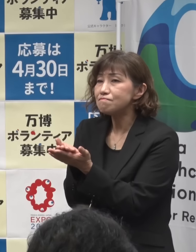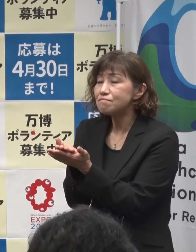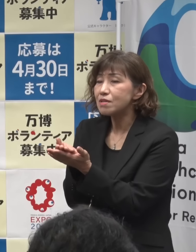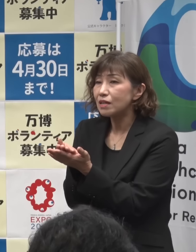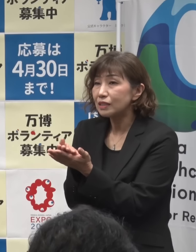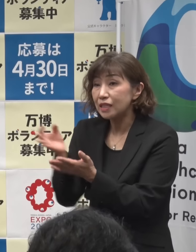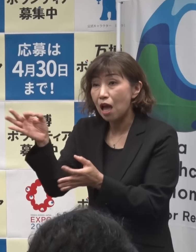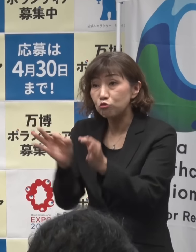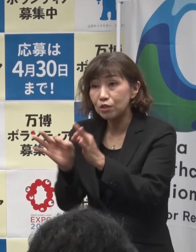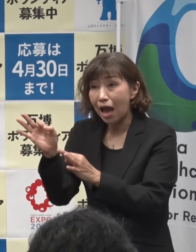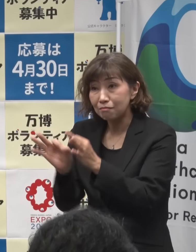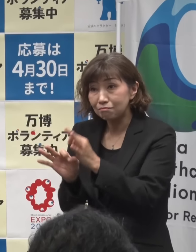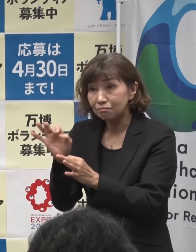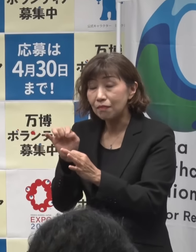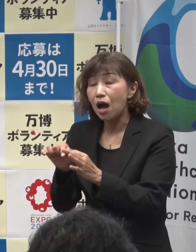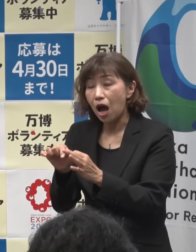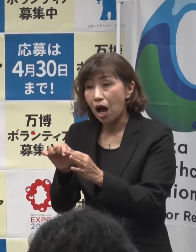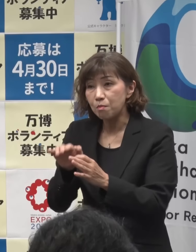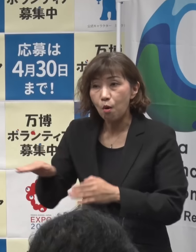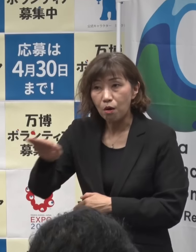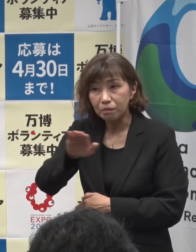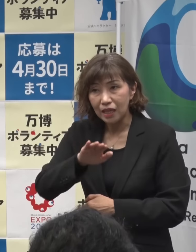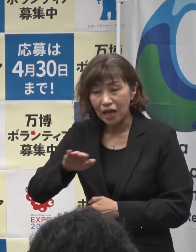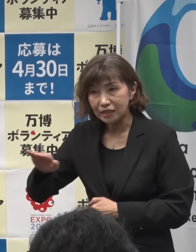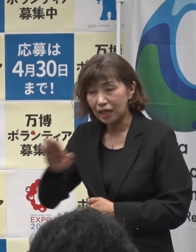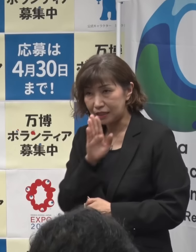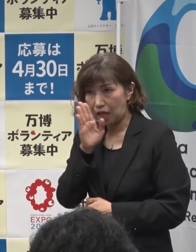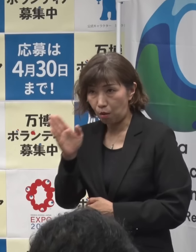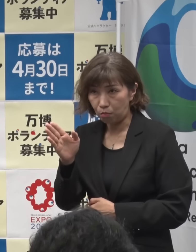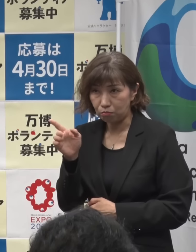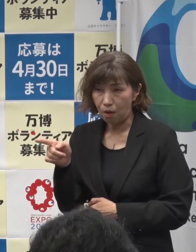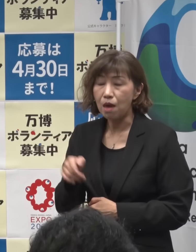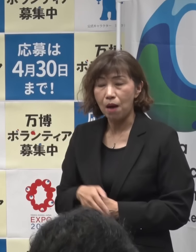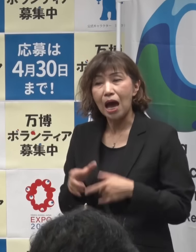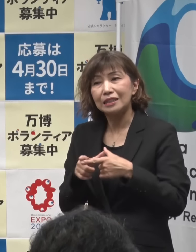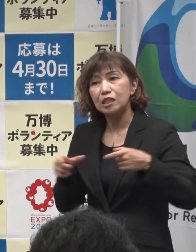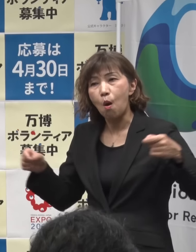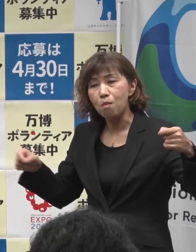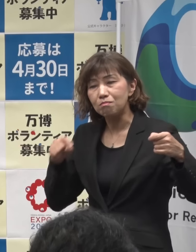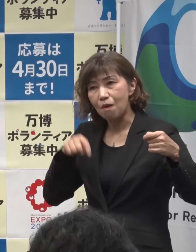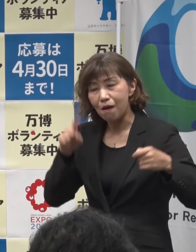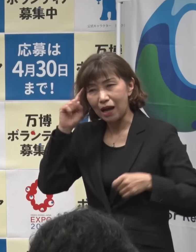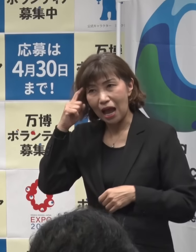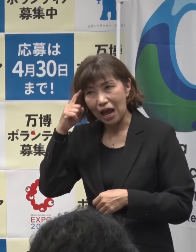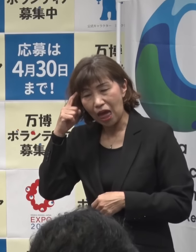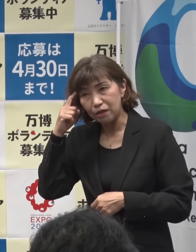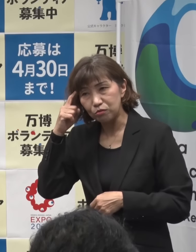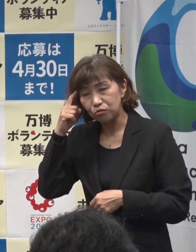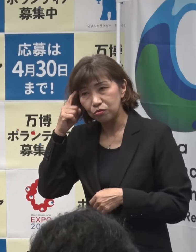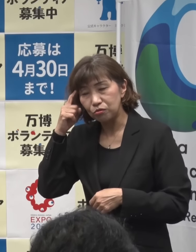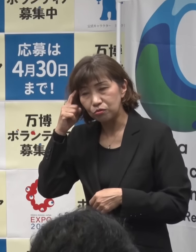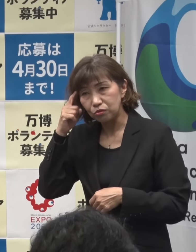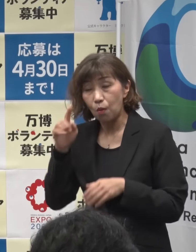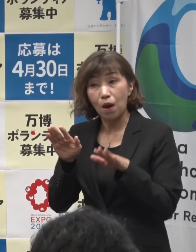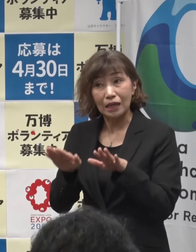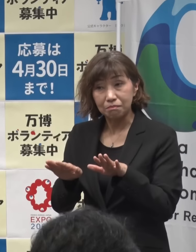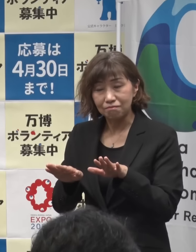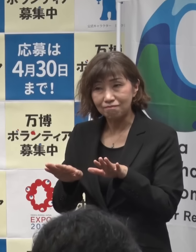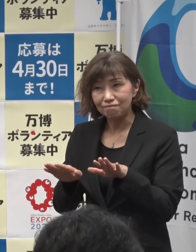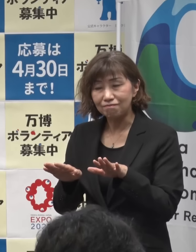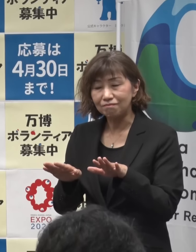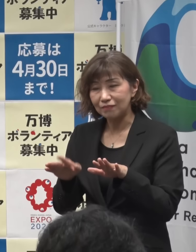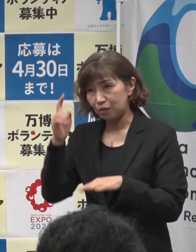皆さんに、ね、するというのは僕は日本としてもこれから考えるべき時期にも入ったというふうに思っています